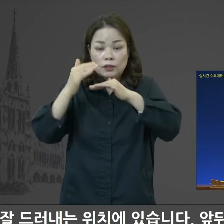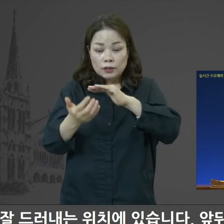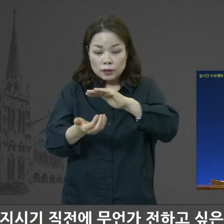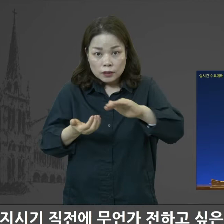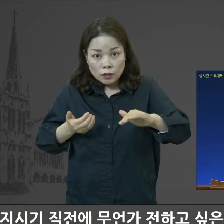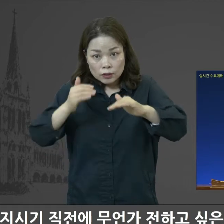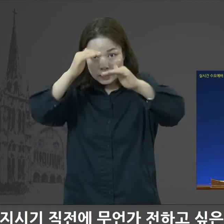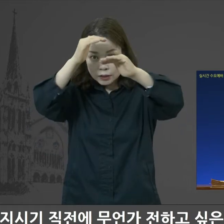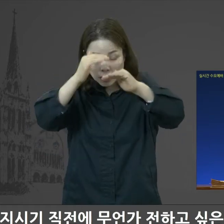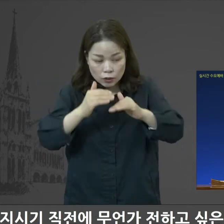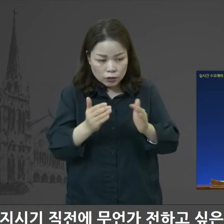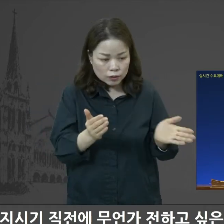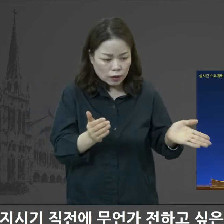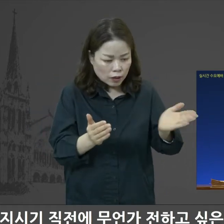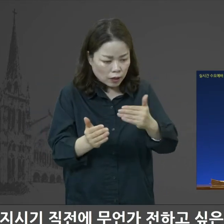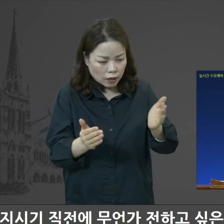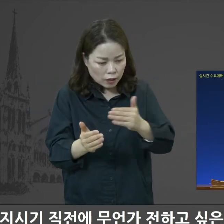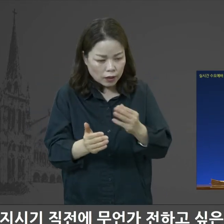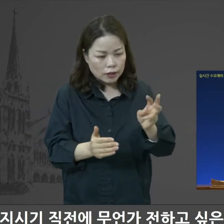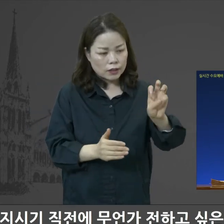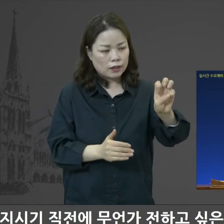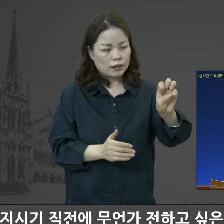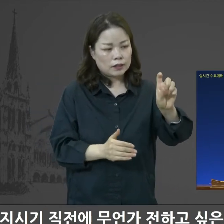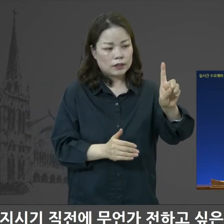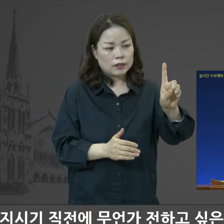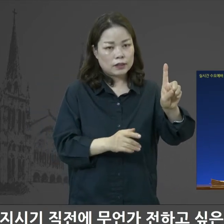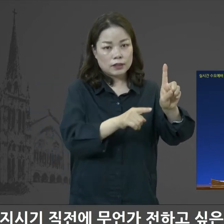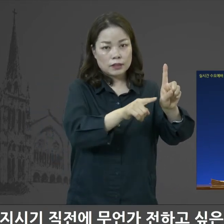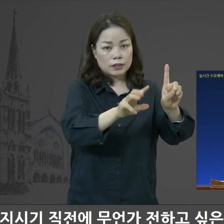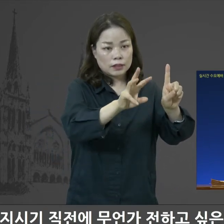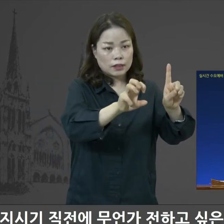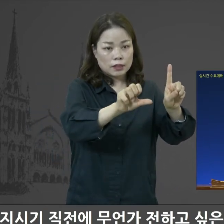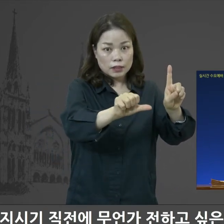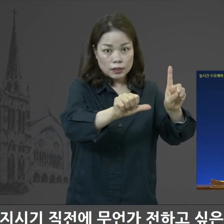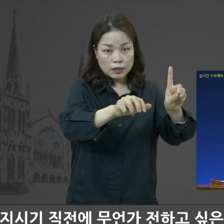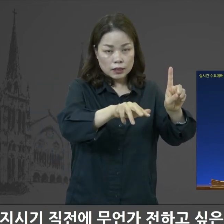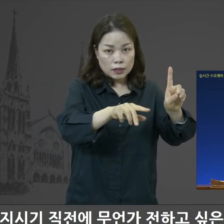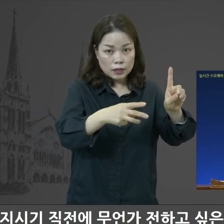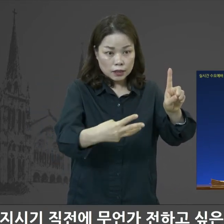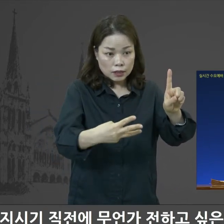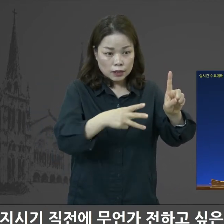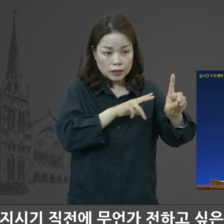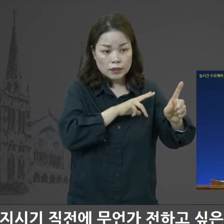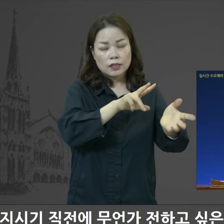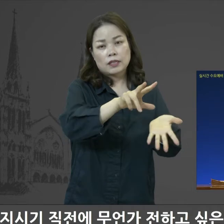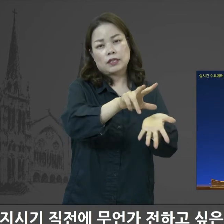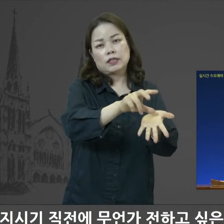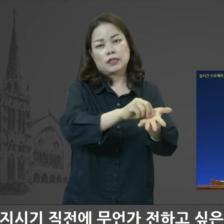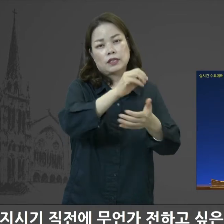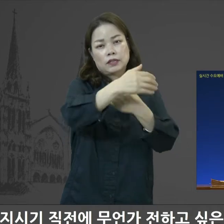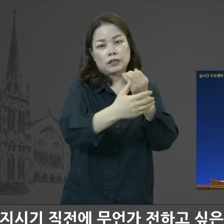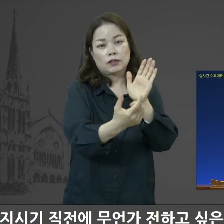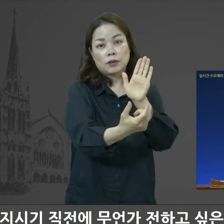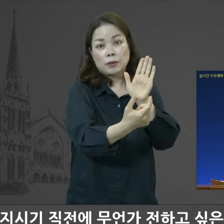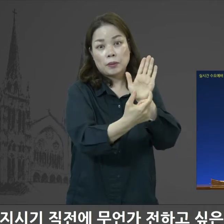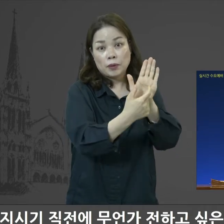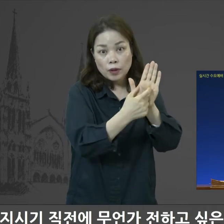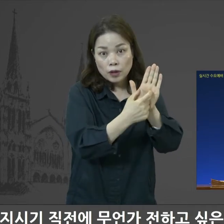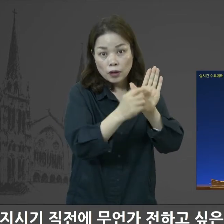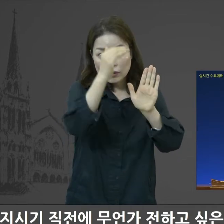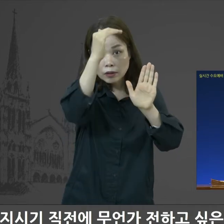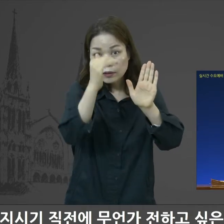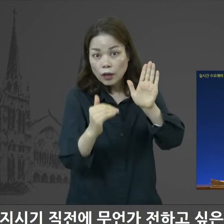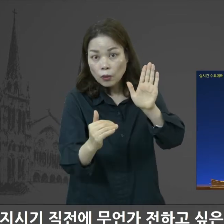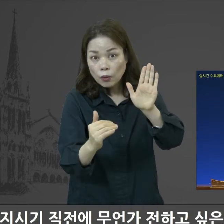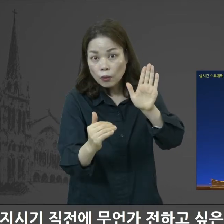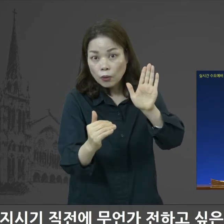앞부분을 잠시 살펴보려고 합니다. 31절에서 35절을 보시면 단락의 제목이 여러분의 성경에 다 있죠. 어떤